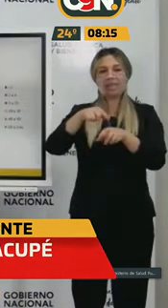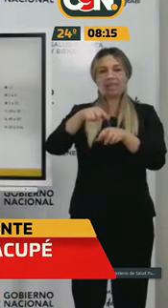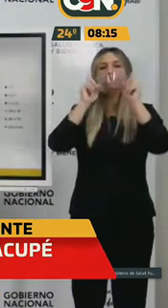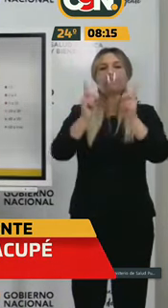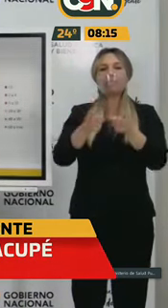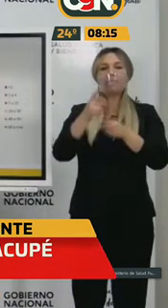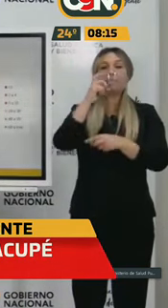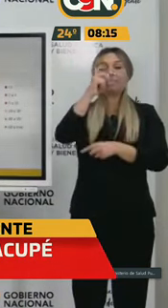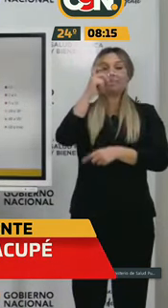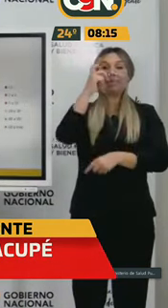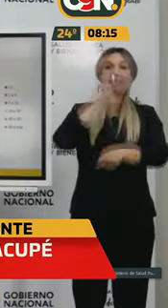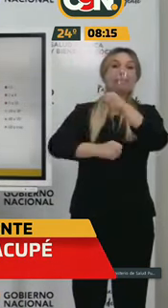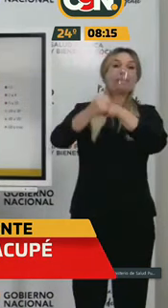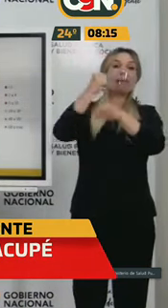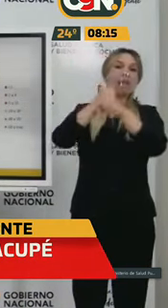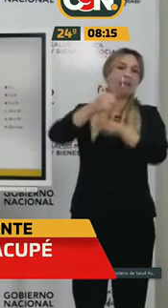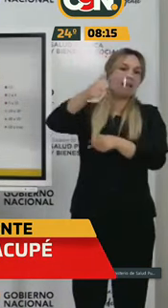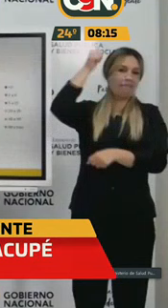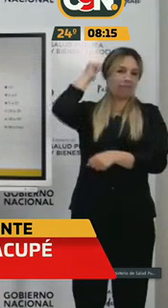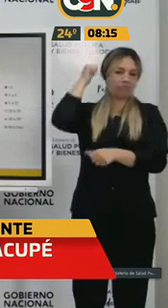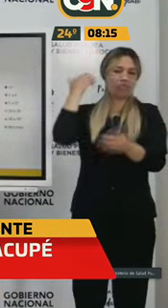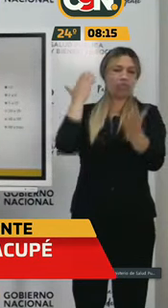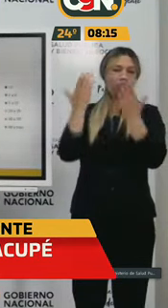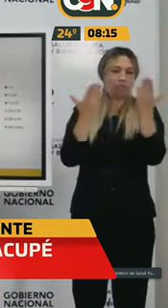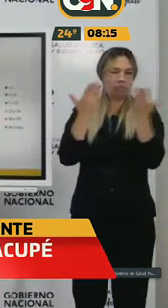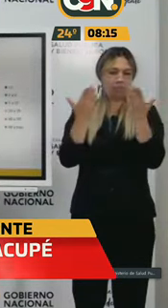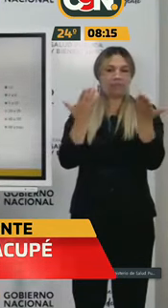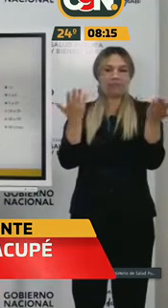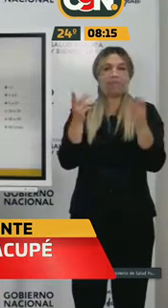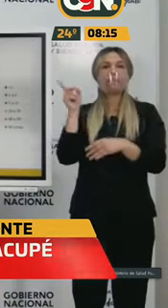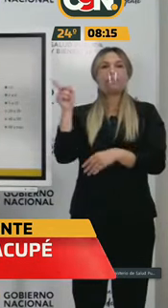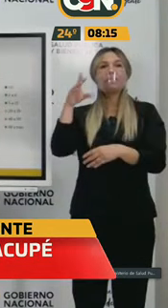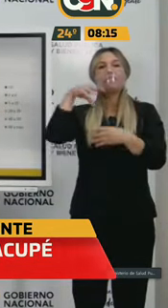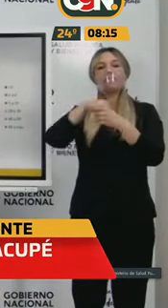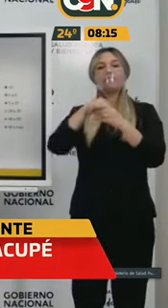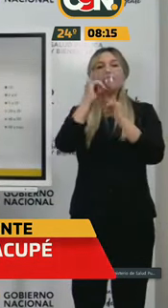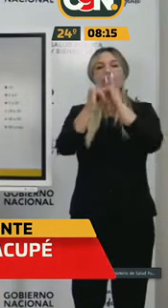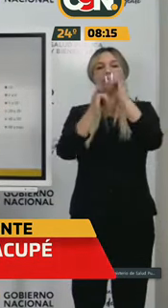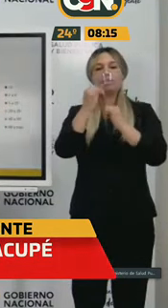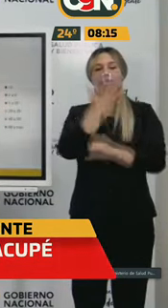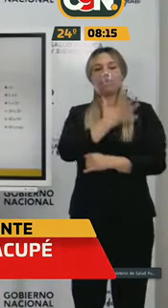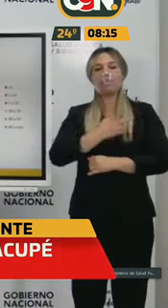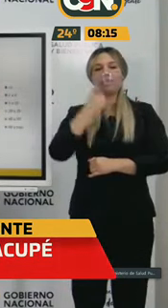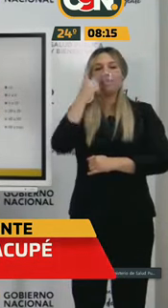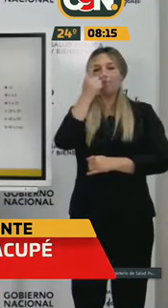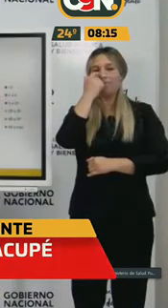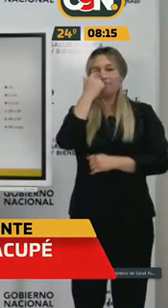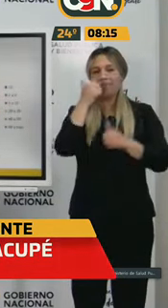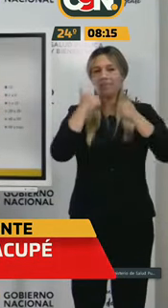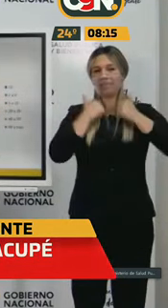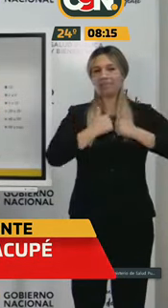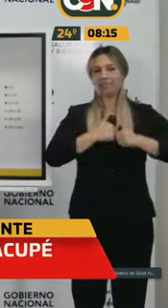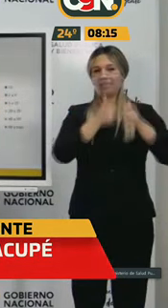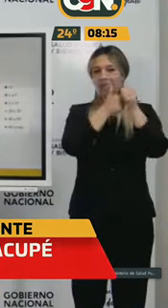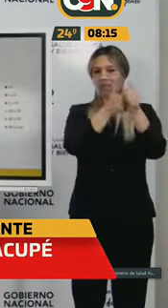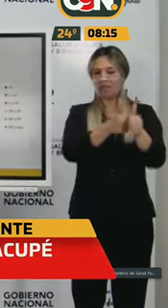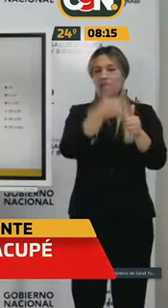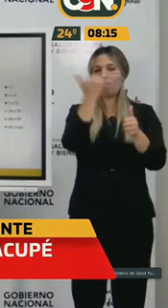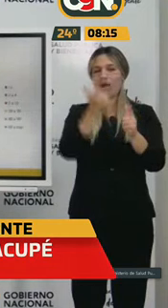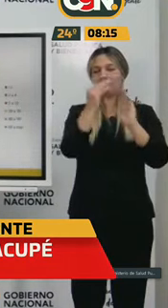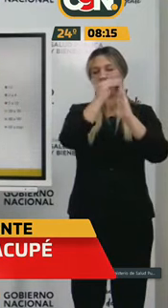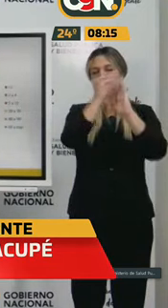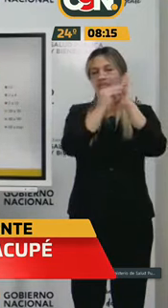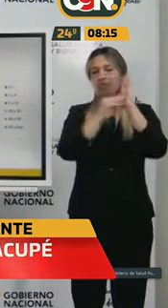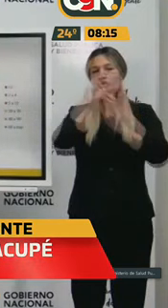últimos 7 años. Estos son datos proveídos por la Dirección de Vigilancia de la Salud a través de sus datos acumulados en los